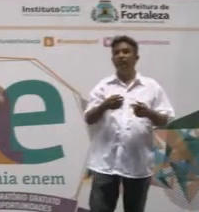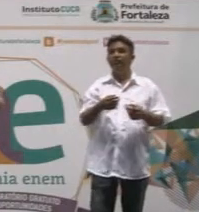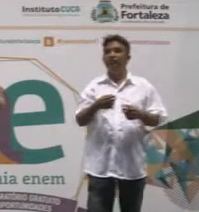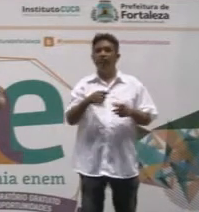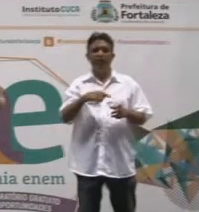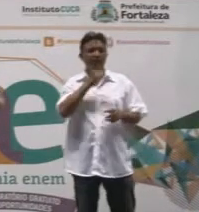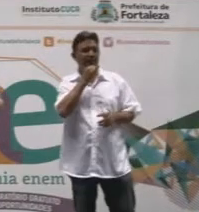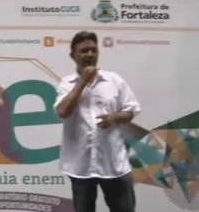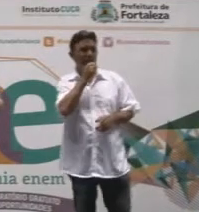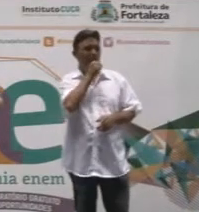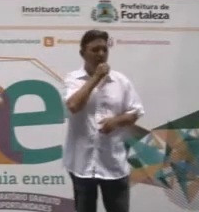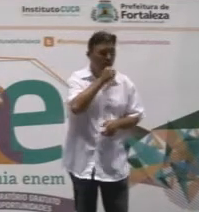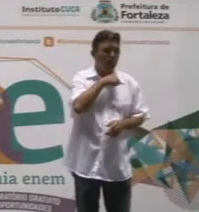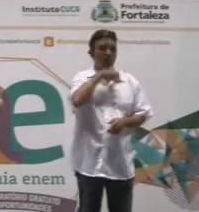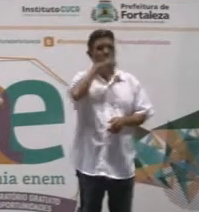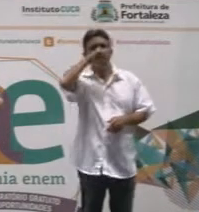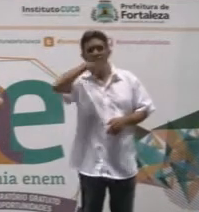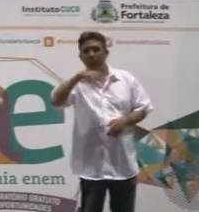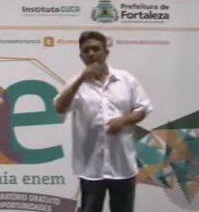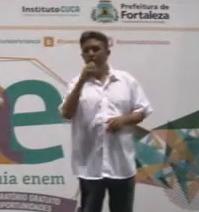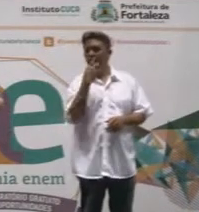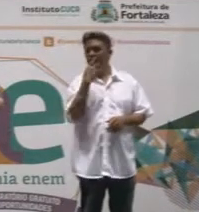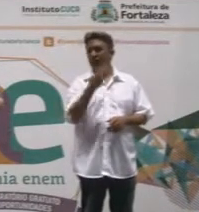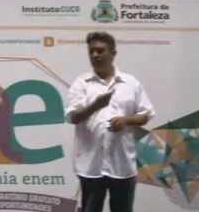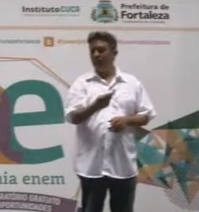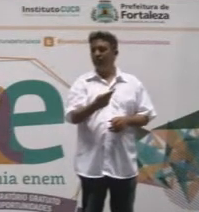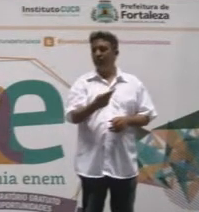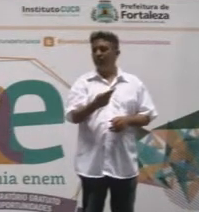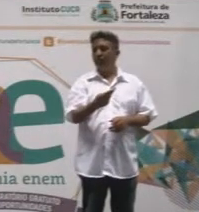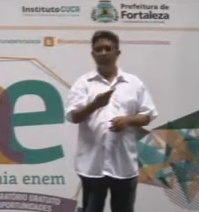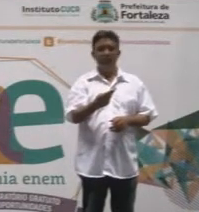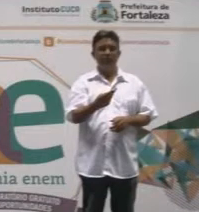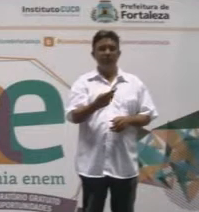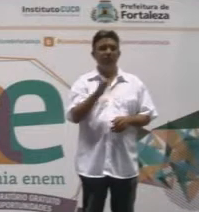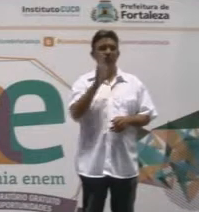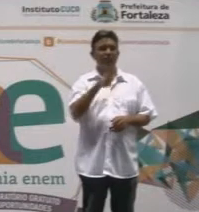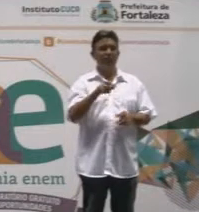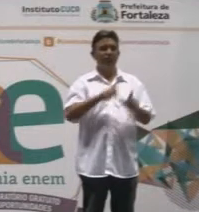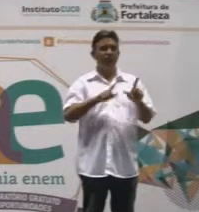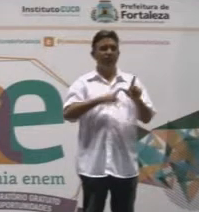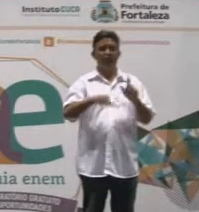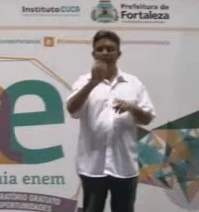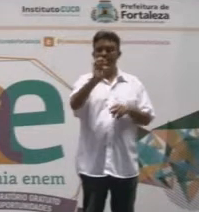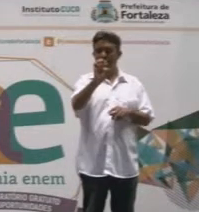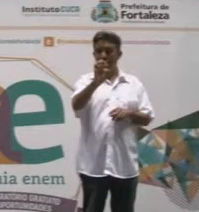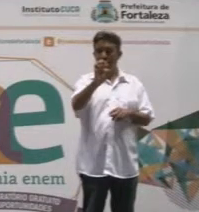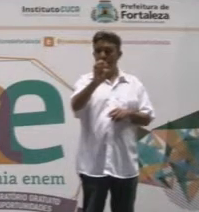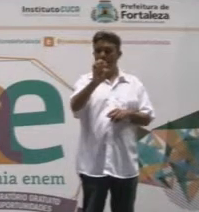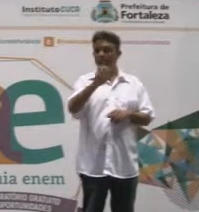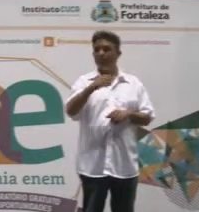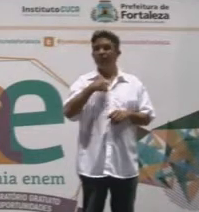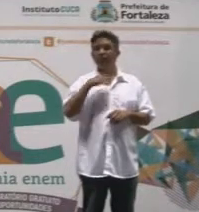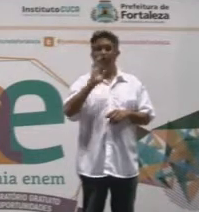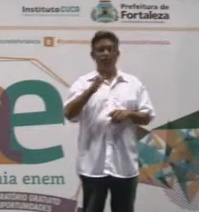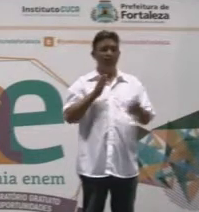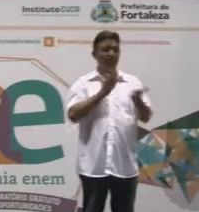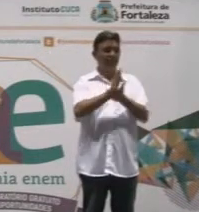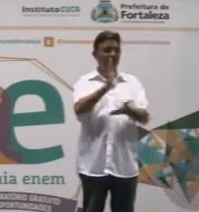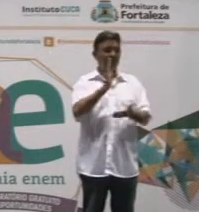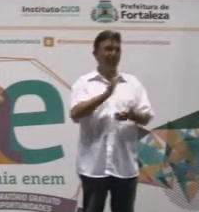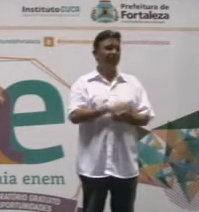por tosse, espirro e fala. São os aerosóis liberados. Resposta, item é de eu já passei